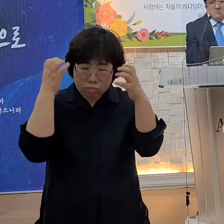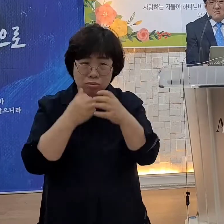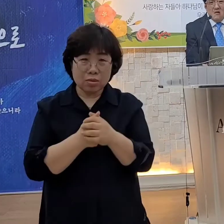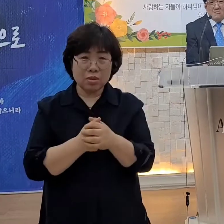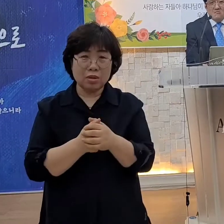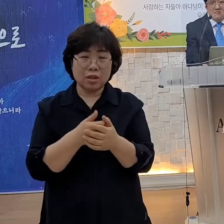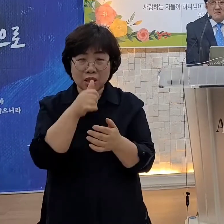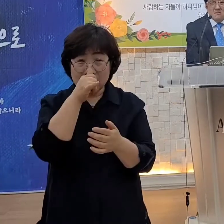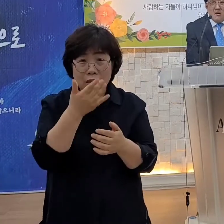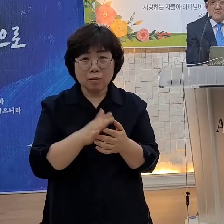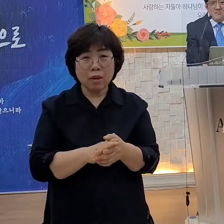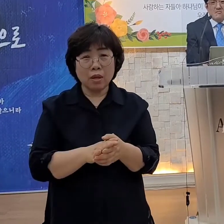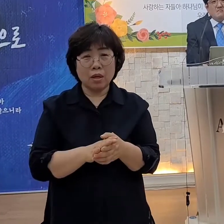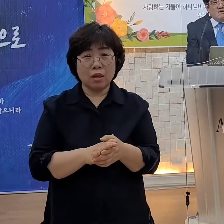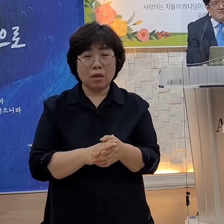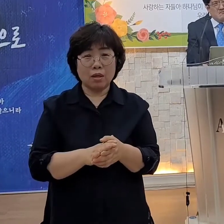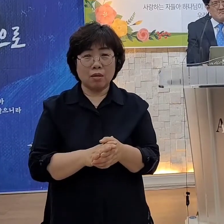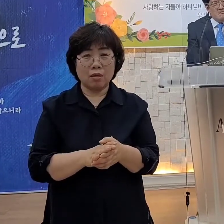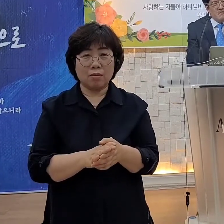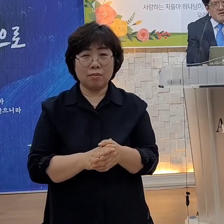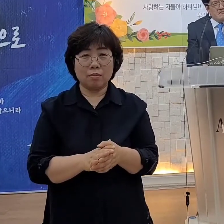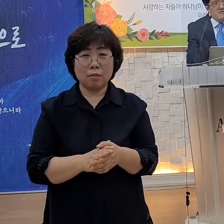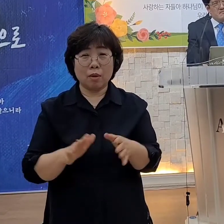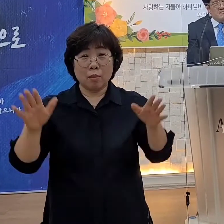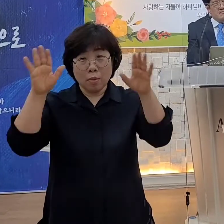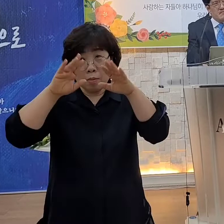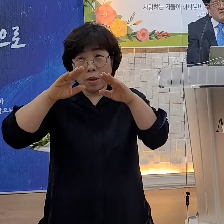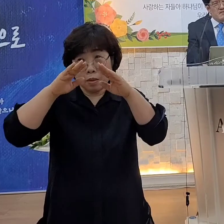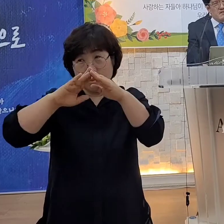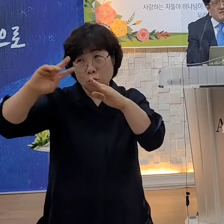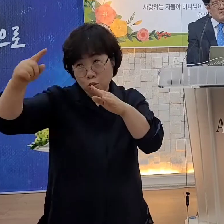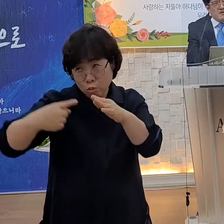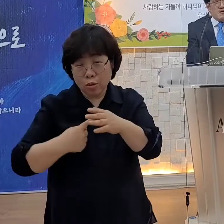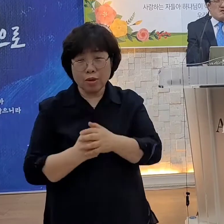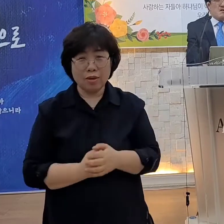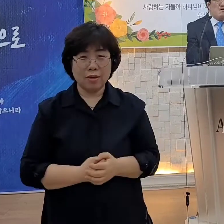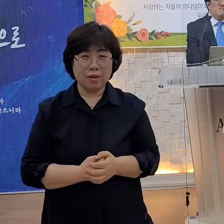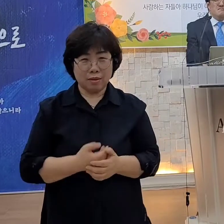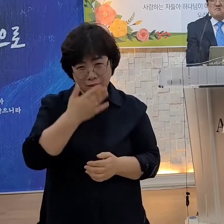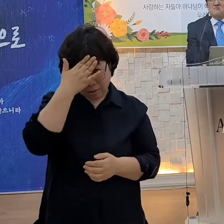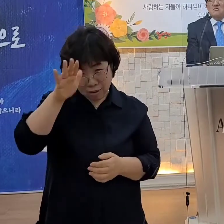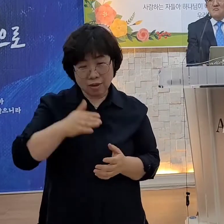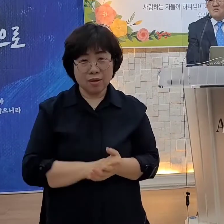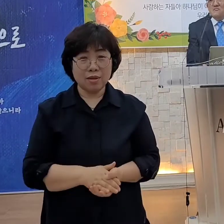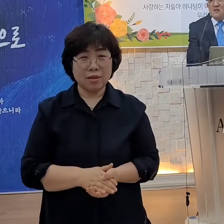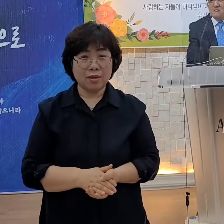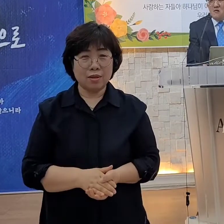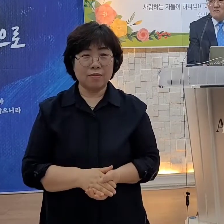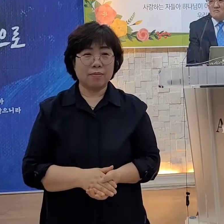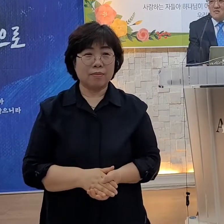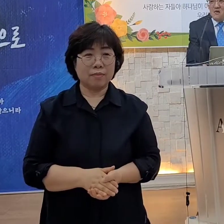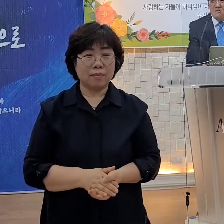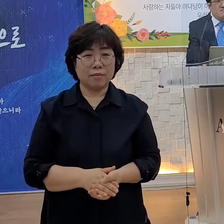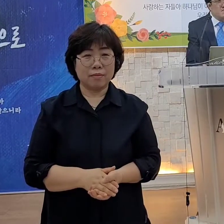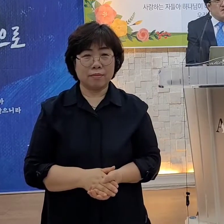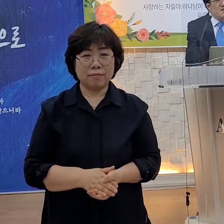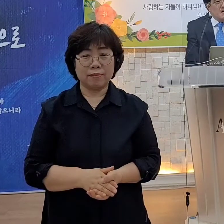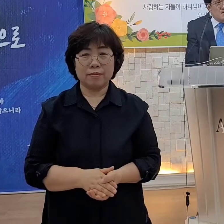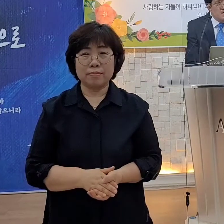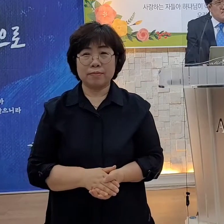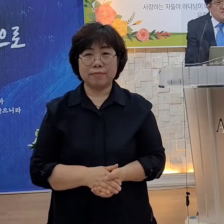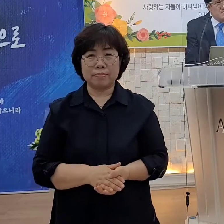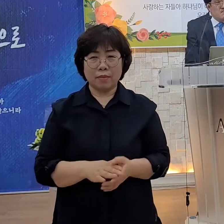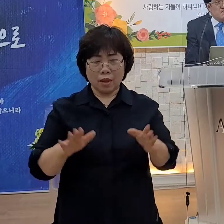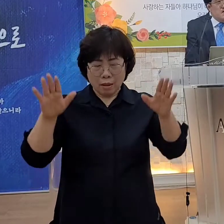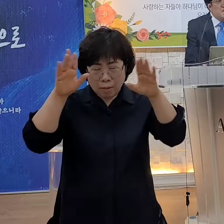신기하게도 밤 되면 집에 들어와요. 애들이 하루 12시 넘어서 집에 안 들어와가지고 애가 오늘 집 나간